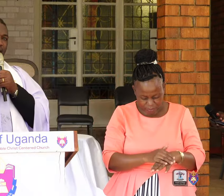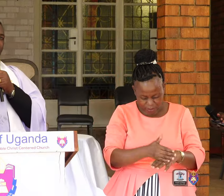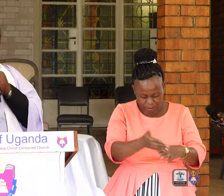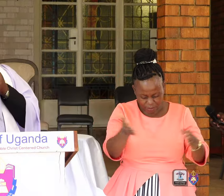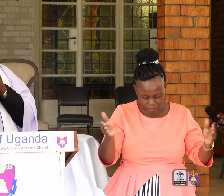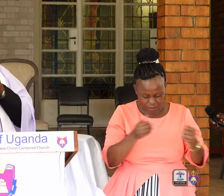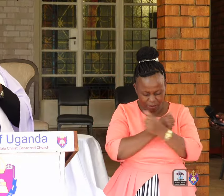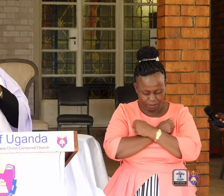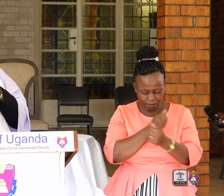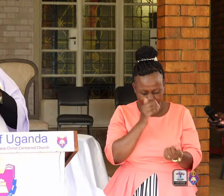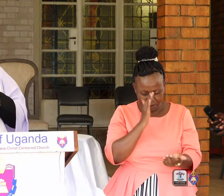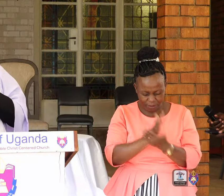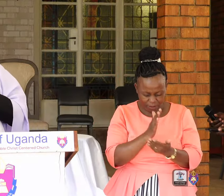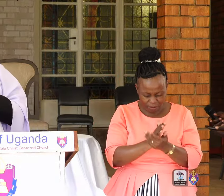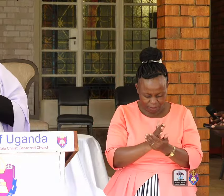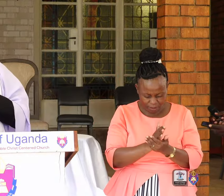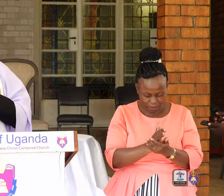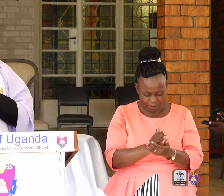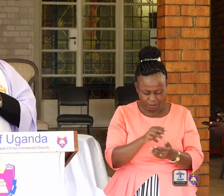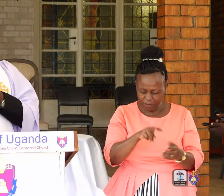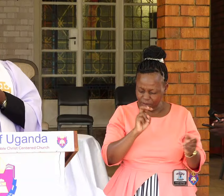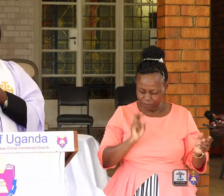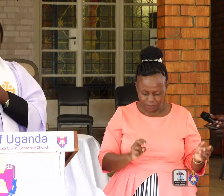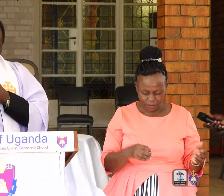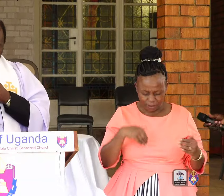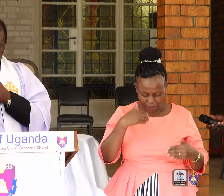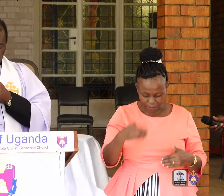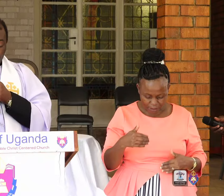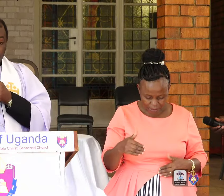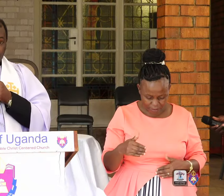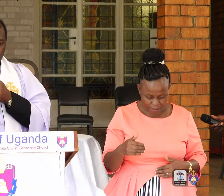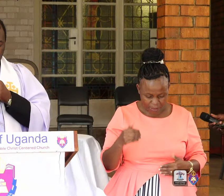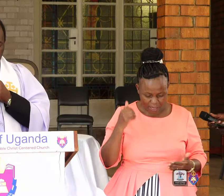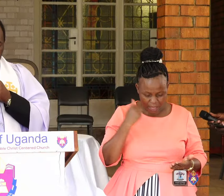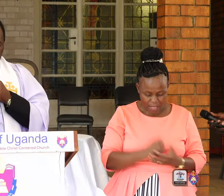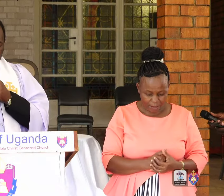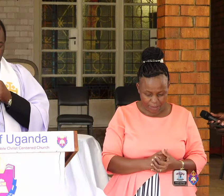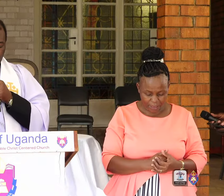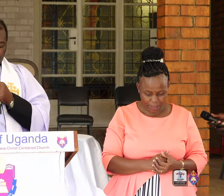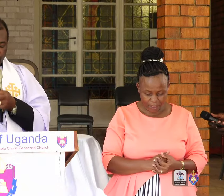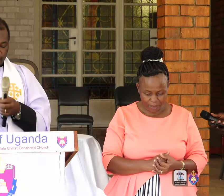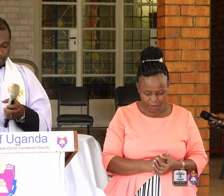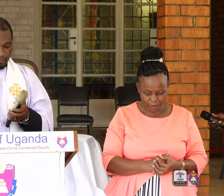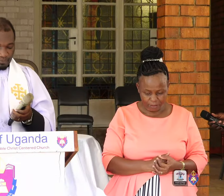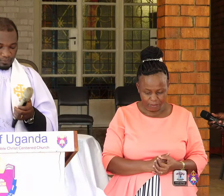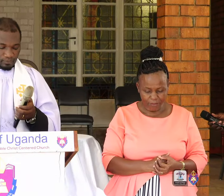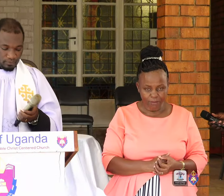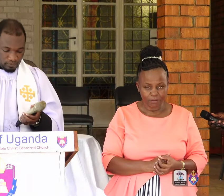abagadde amazima kusobola okulema okubavaako emirembe n'emirembe. Amina.